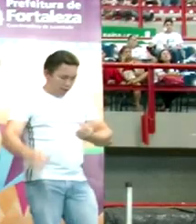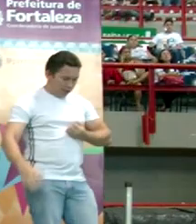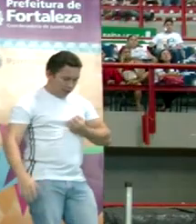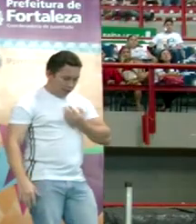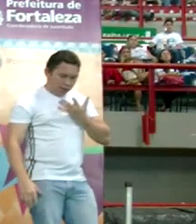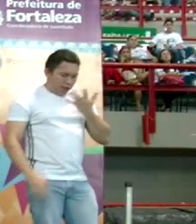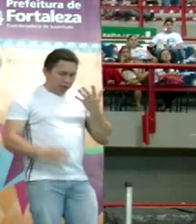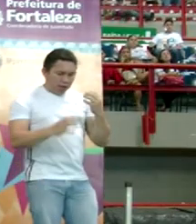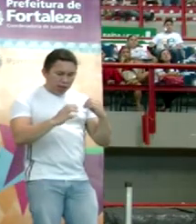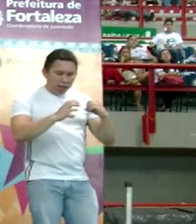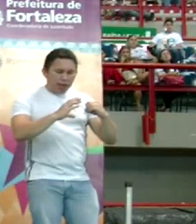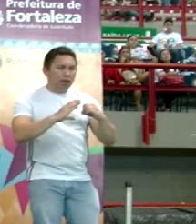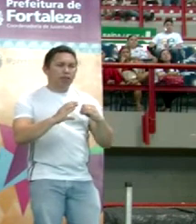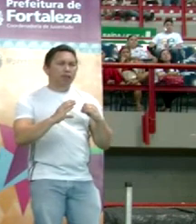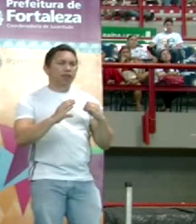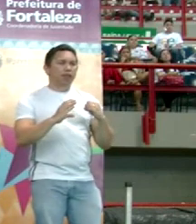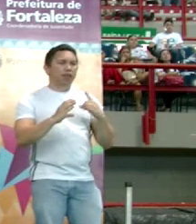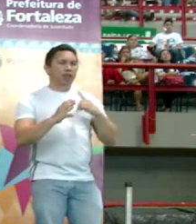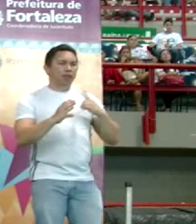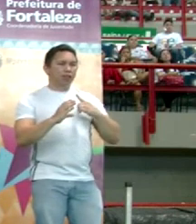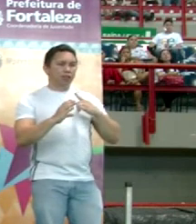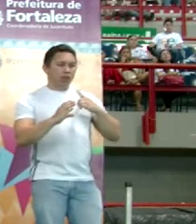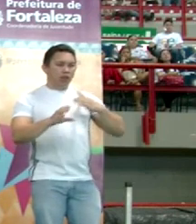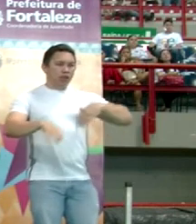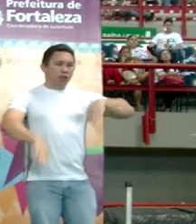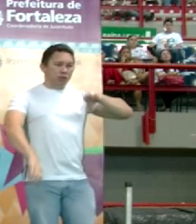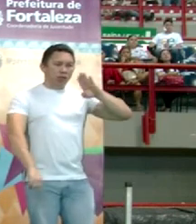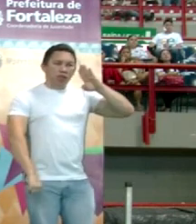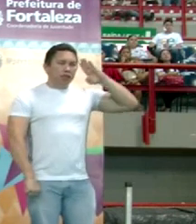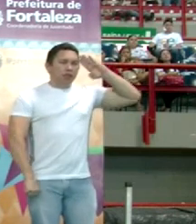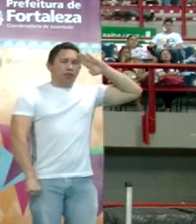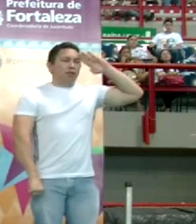A célula são soldados